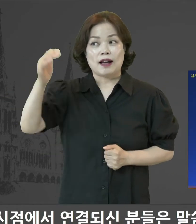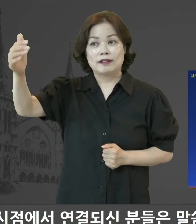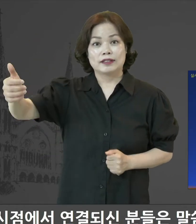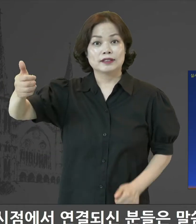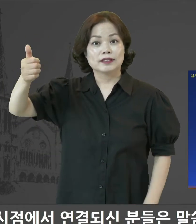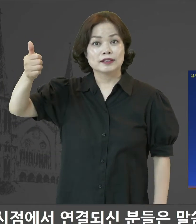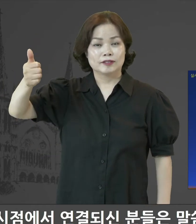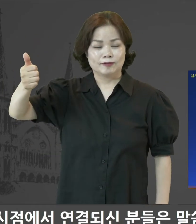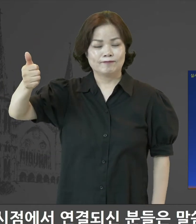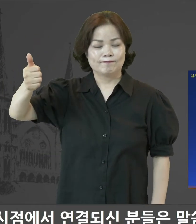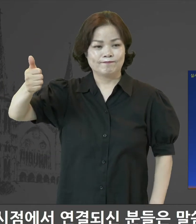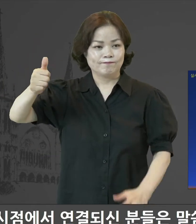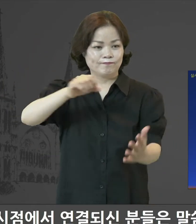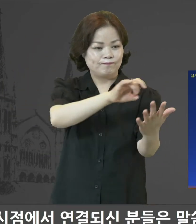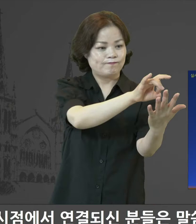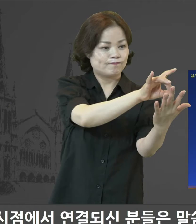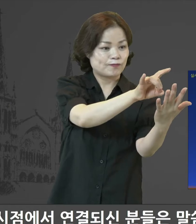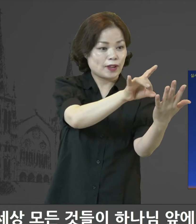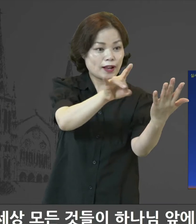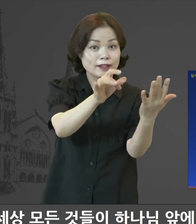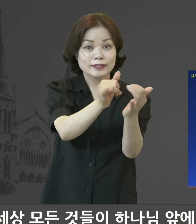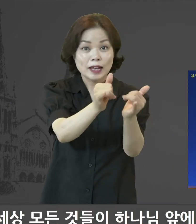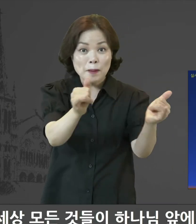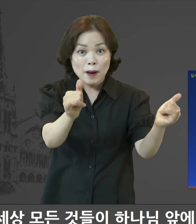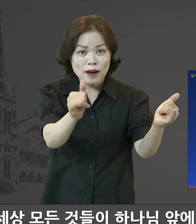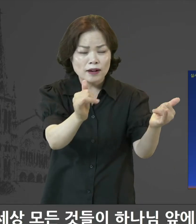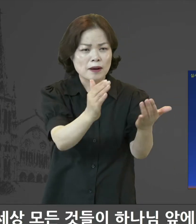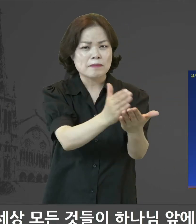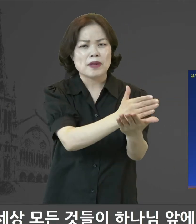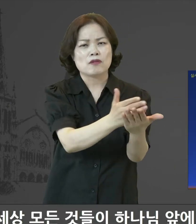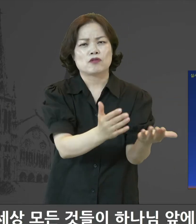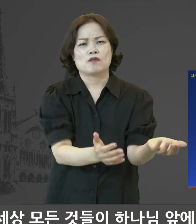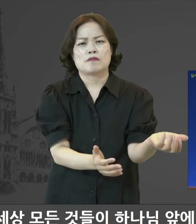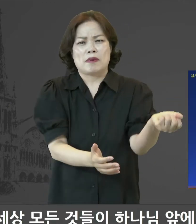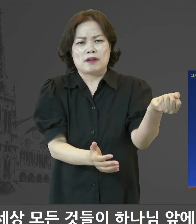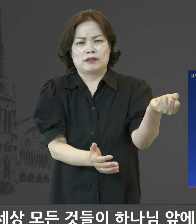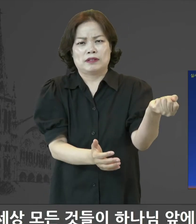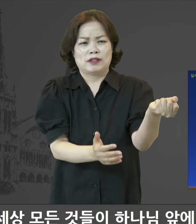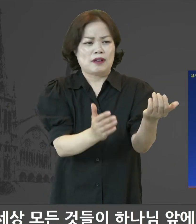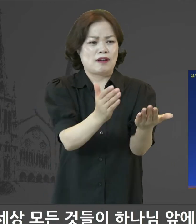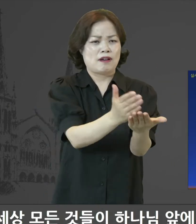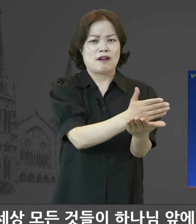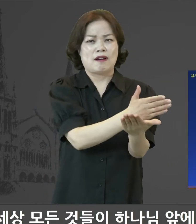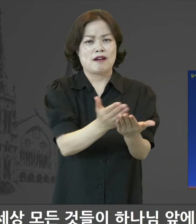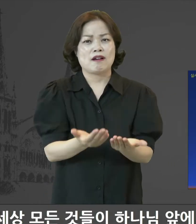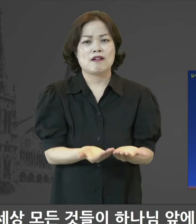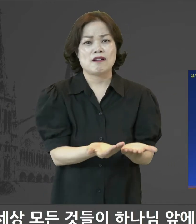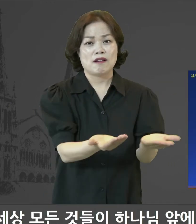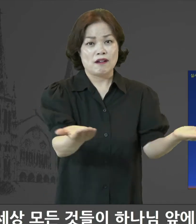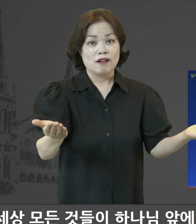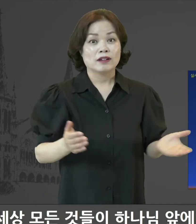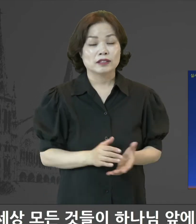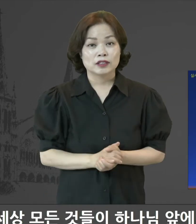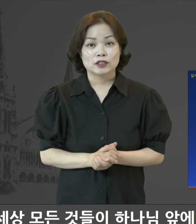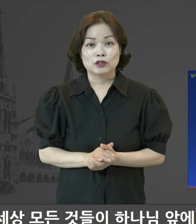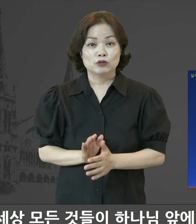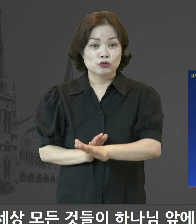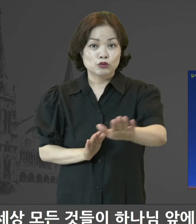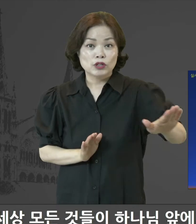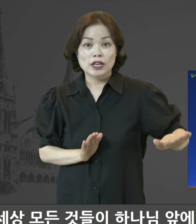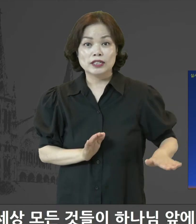하나님께서 각 사람에게 분량대로 나누어 주는 거예요. 그것이 우리에게